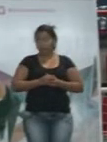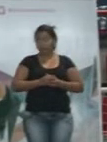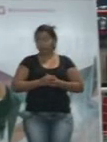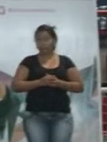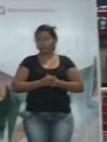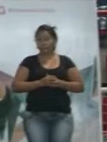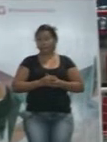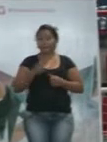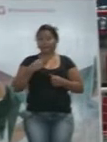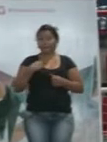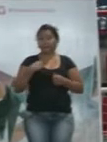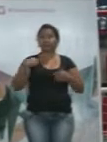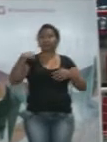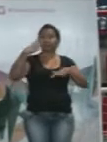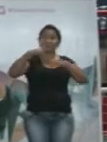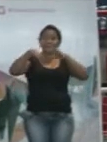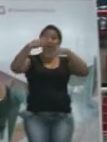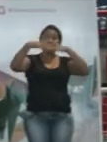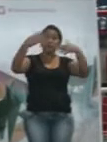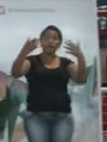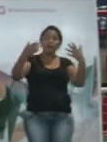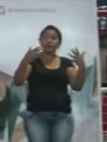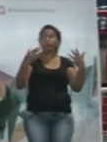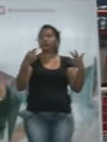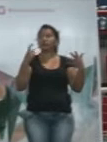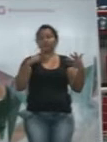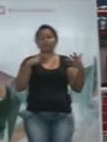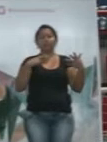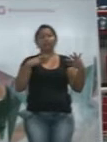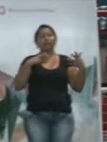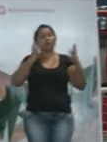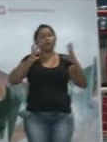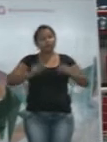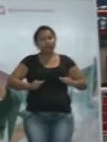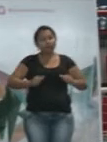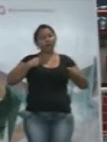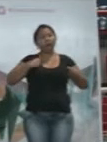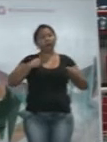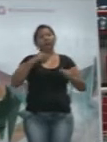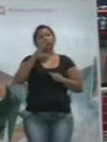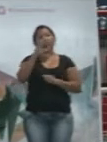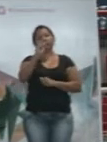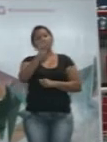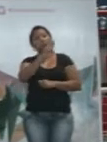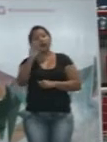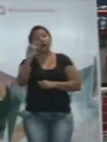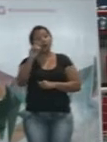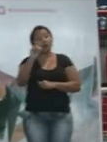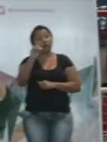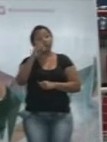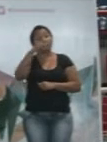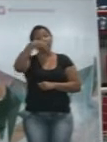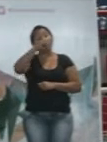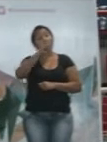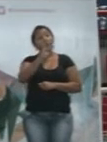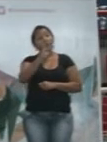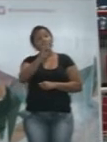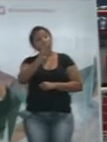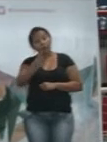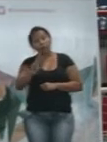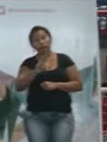cilindro. Aí o cara tem que fazer a descarbonização do motor do carro. O álcool deixa bem limpinho. Só tem uma desvantagem.